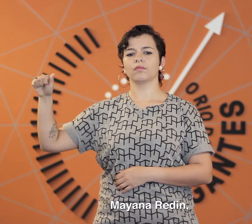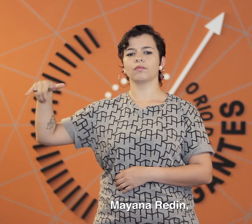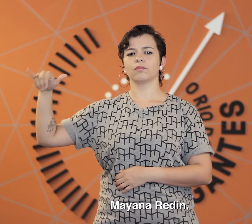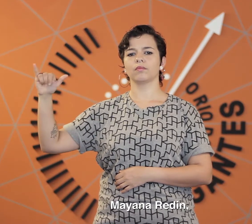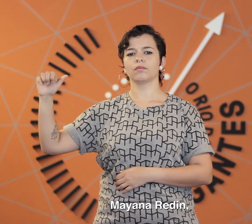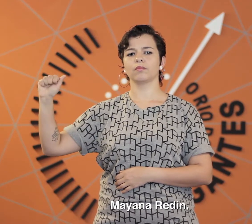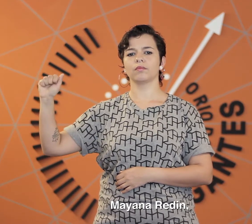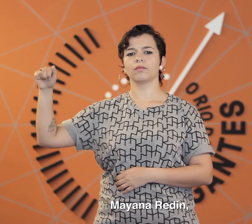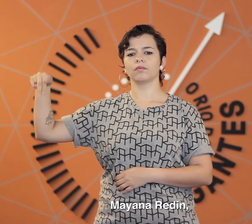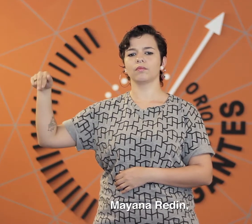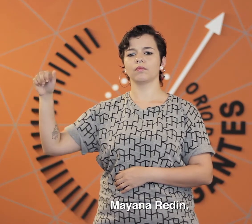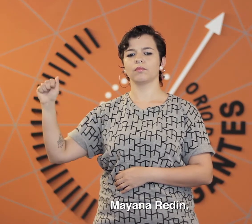Maiana Rendim,